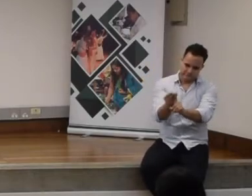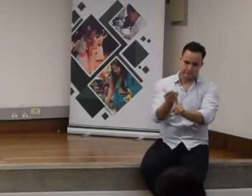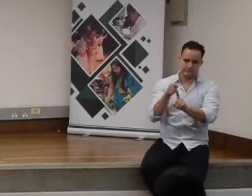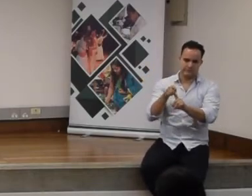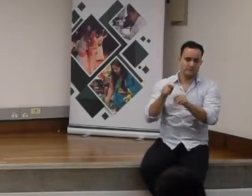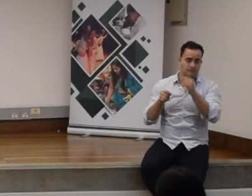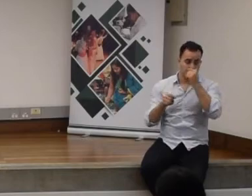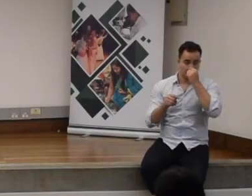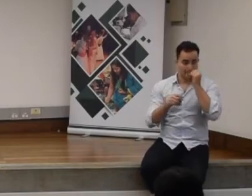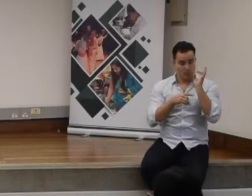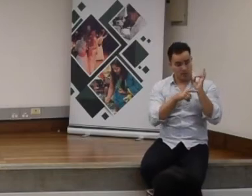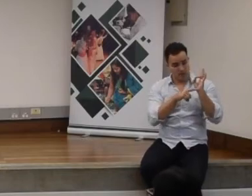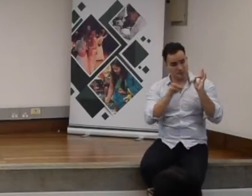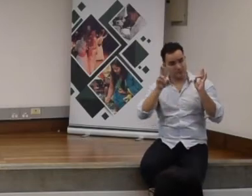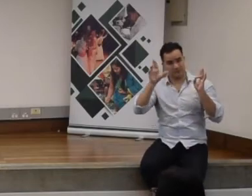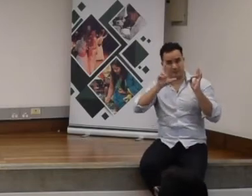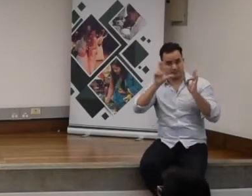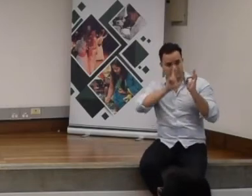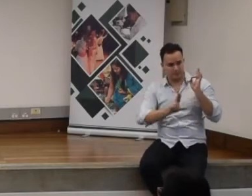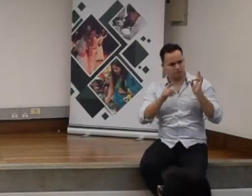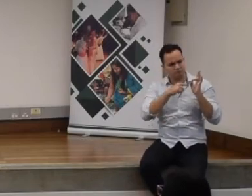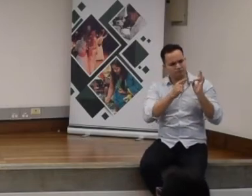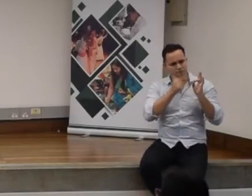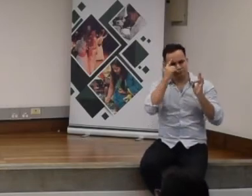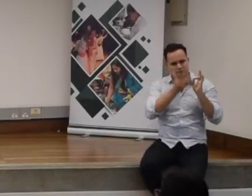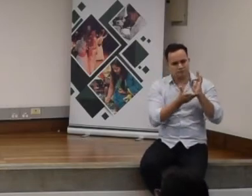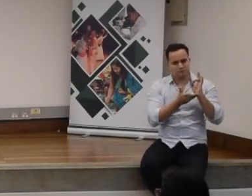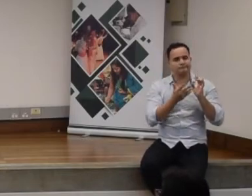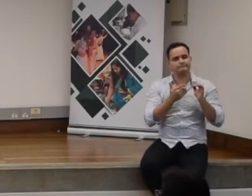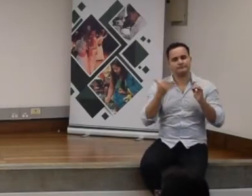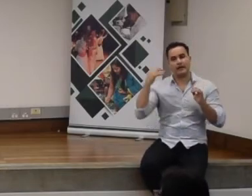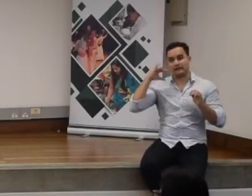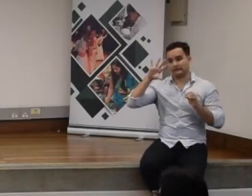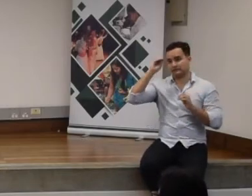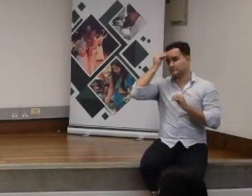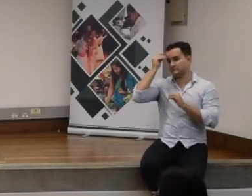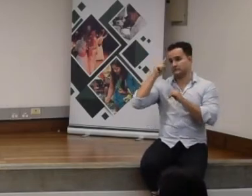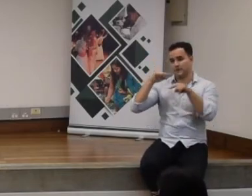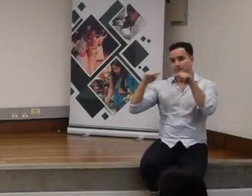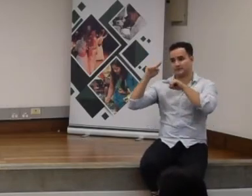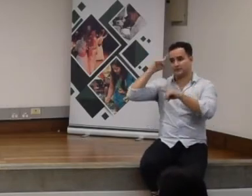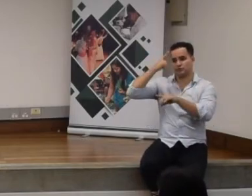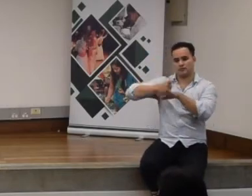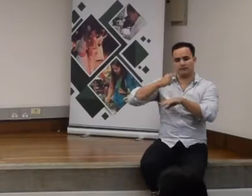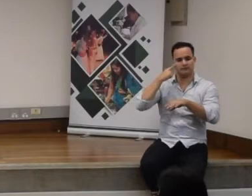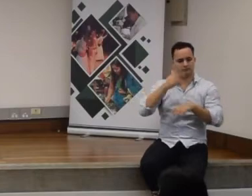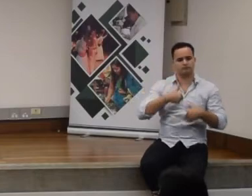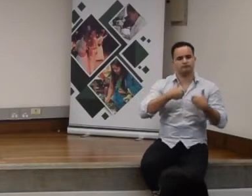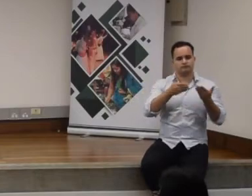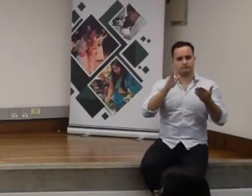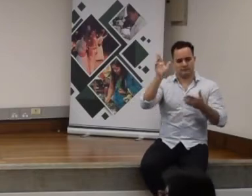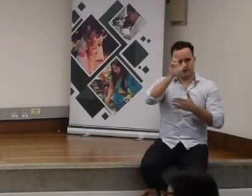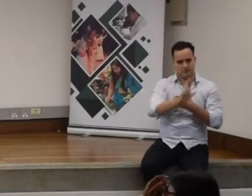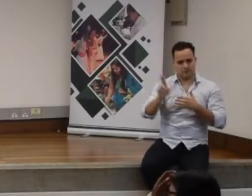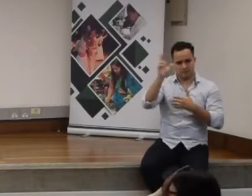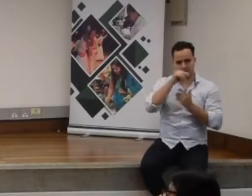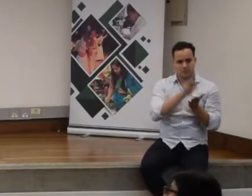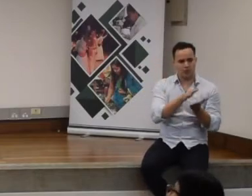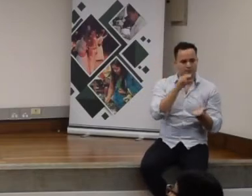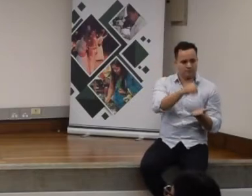es un modelo precisamente porque se deriva como de las disciplinas administrativas y se piensa como un documento que